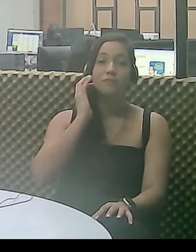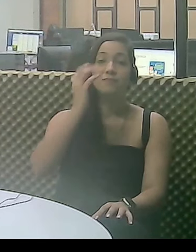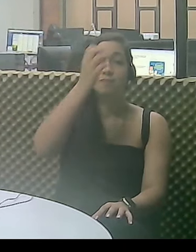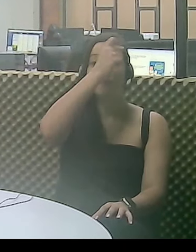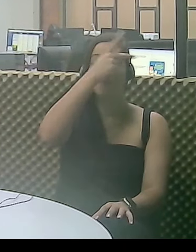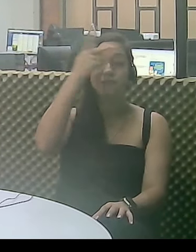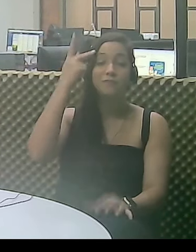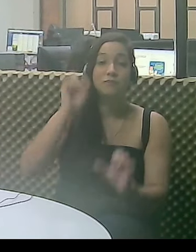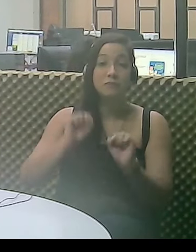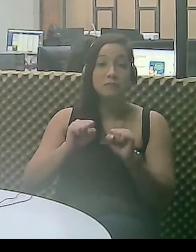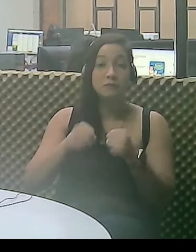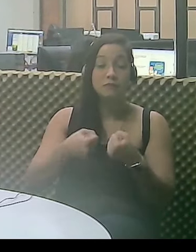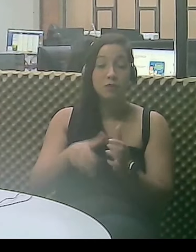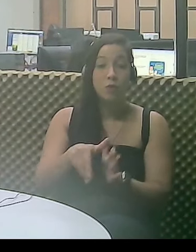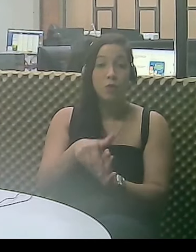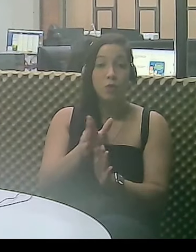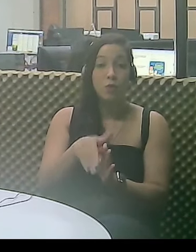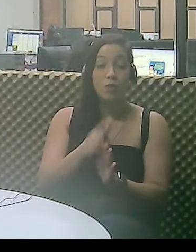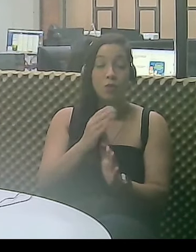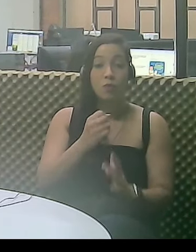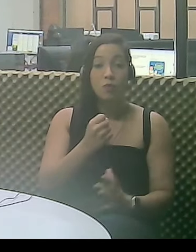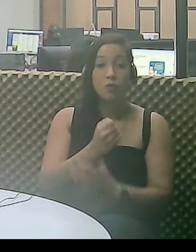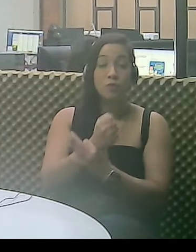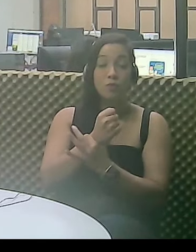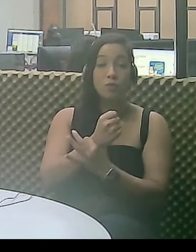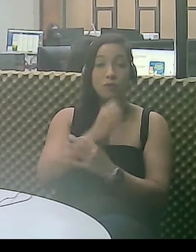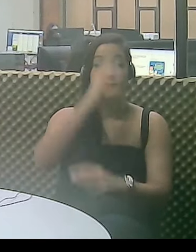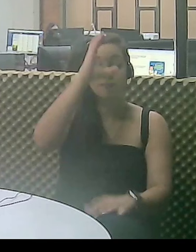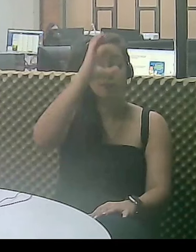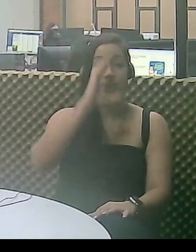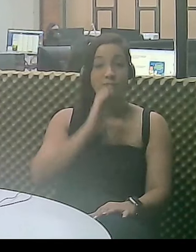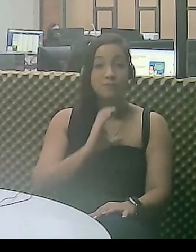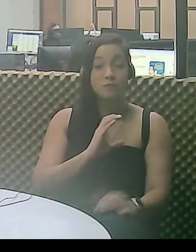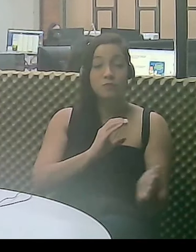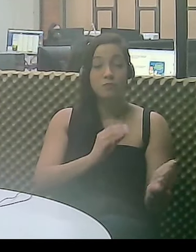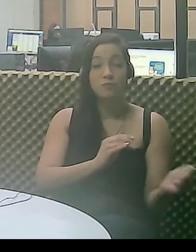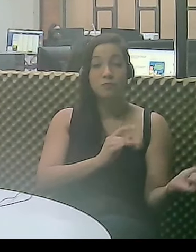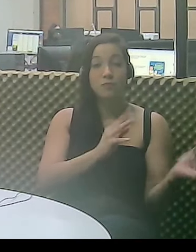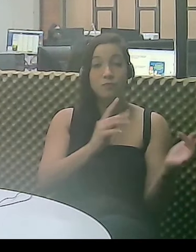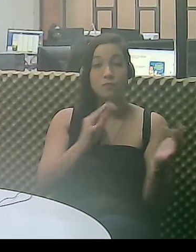Prefeitura reforça orientações da Defesa Civil para períodos chuvosos.